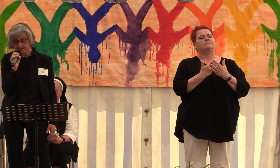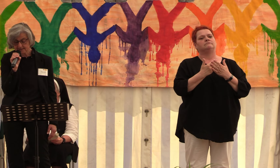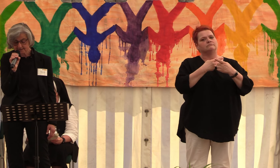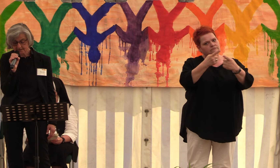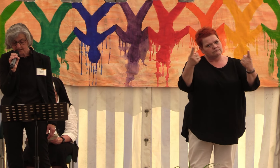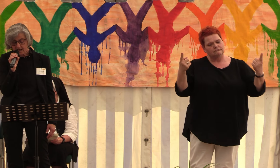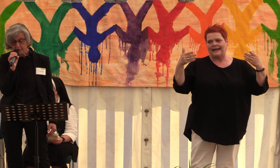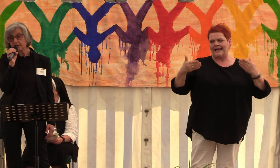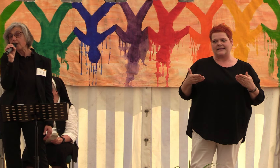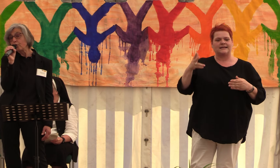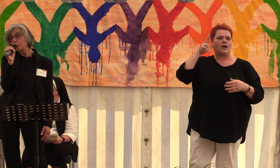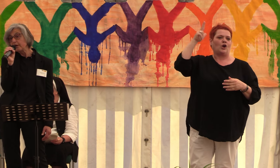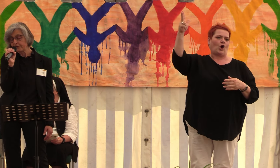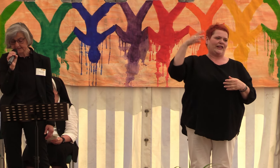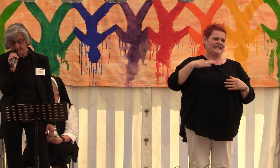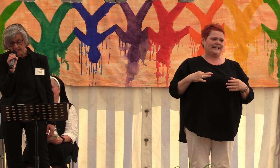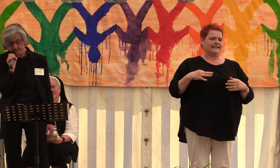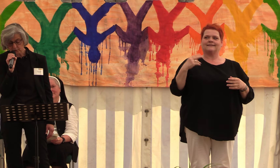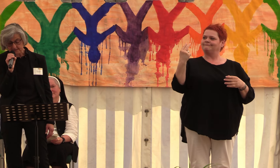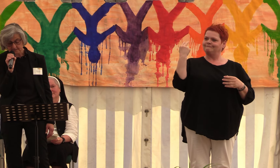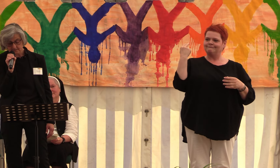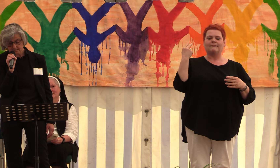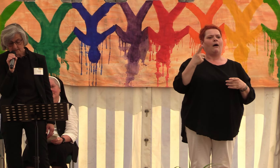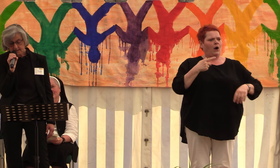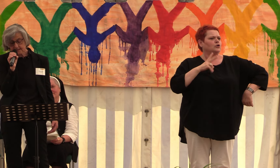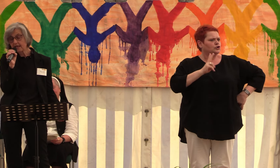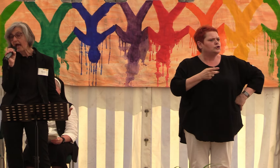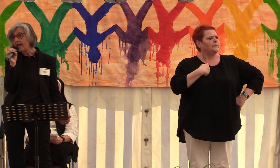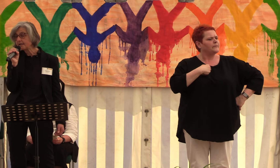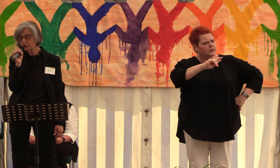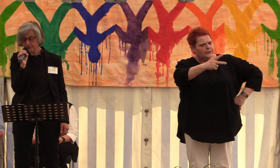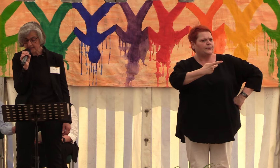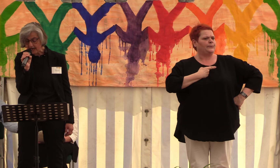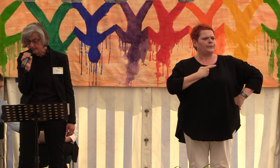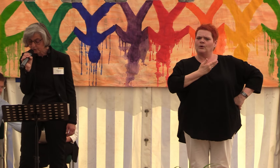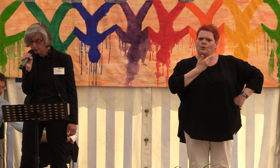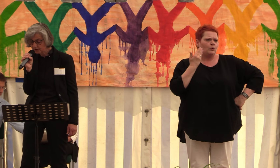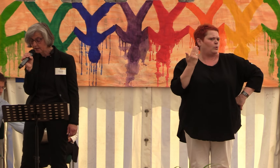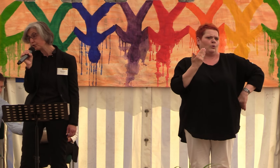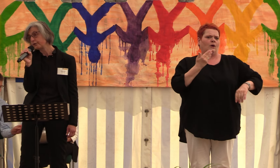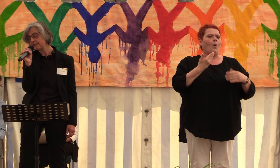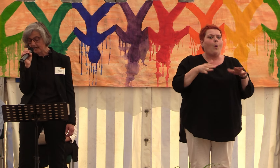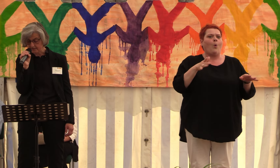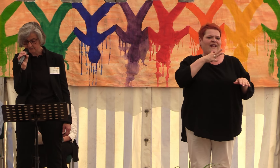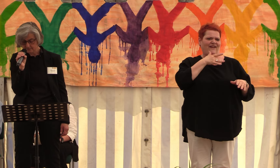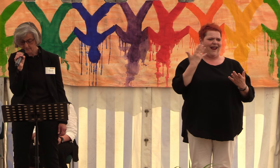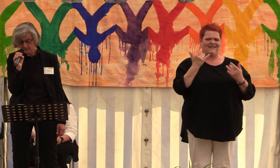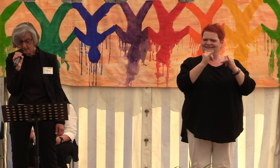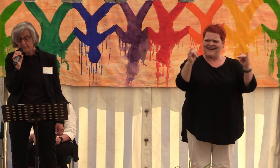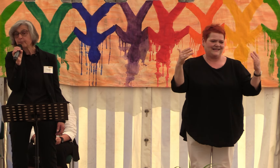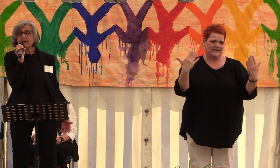dem Gottesdienst auf Ihr Unperfektsein einzulassen, sich Ihre eigenen Schwächen einzugestehen und zu